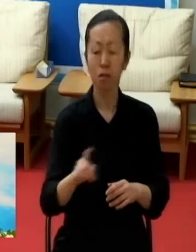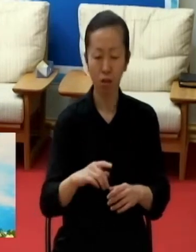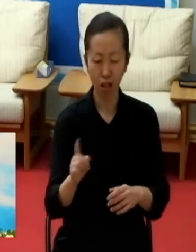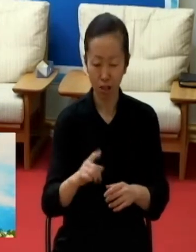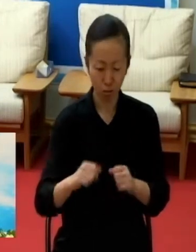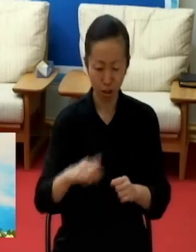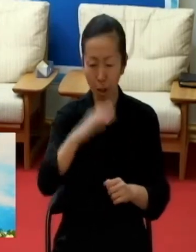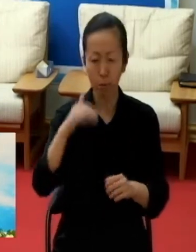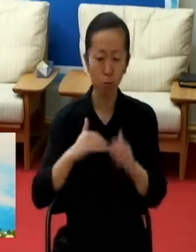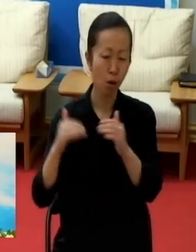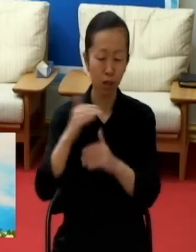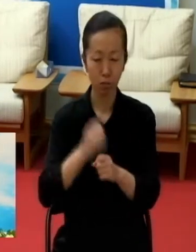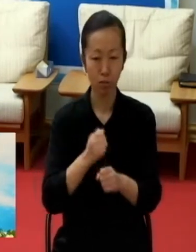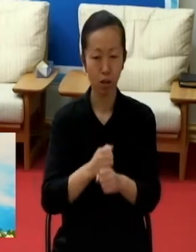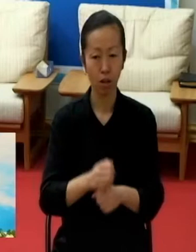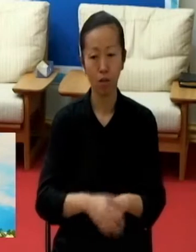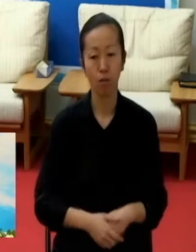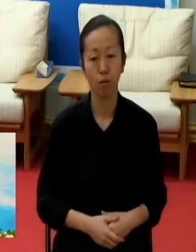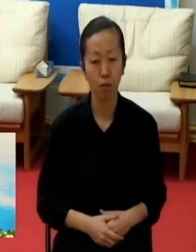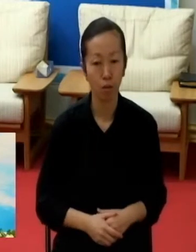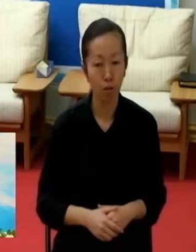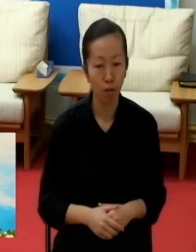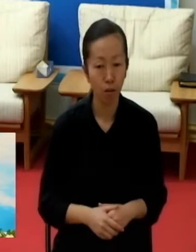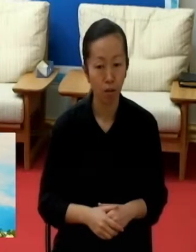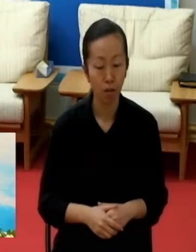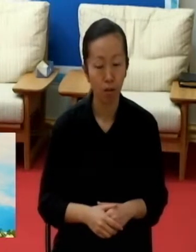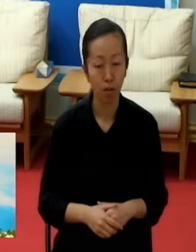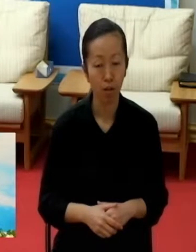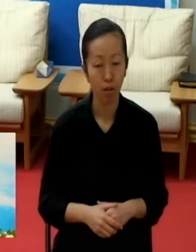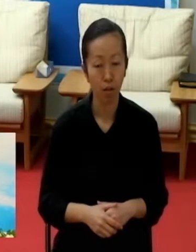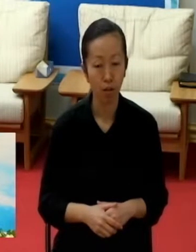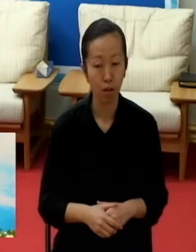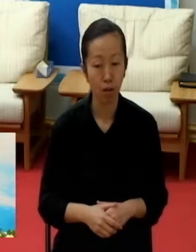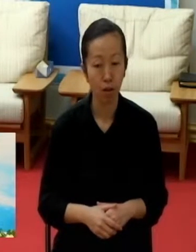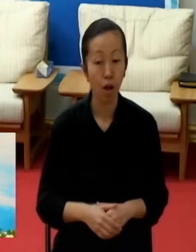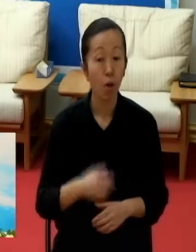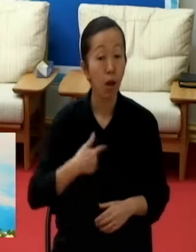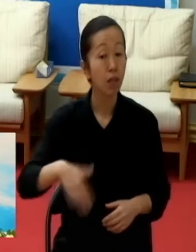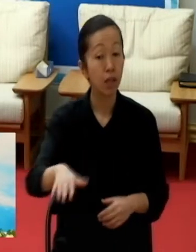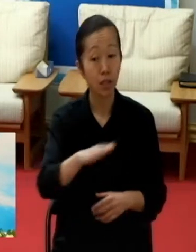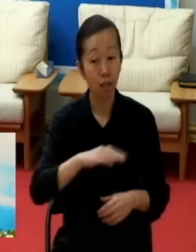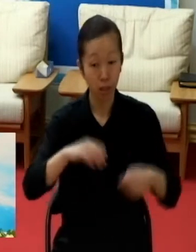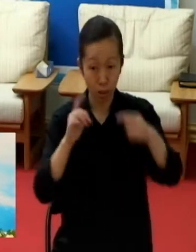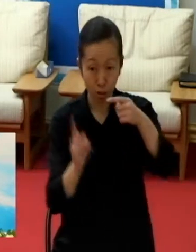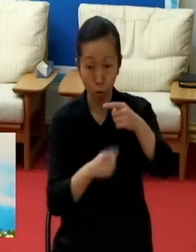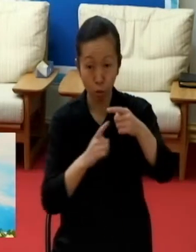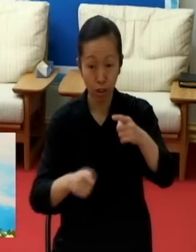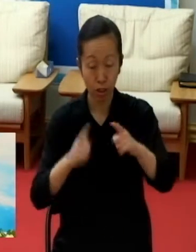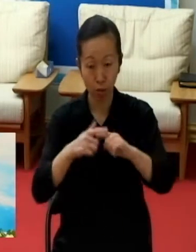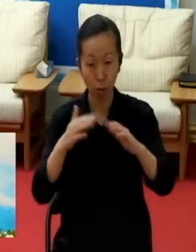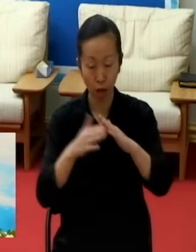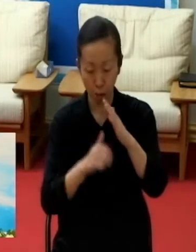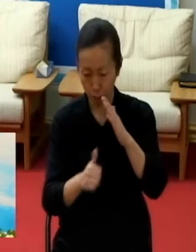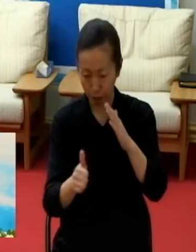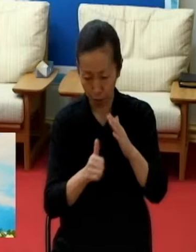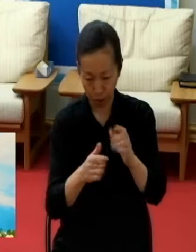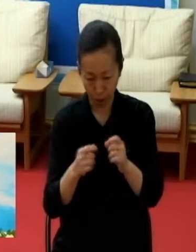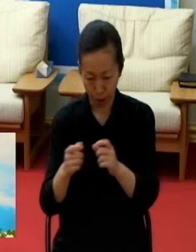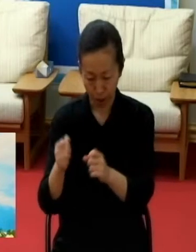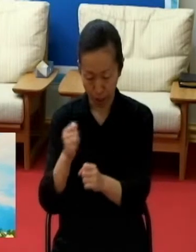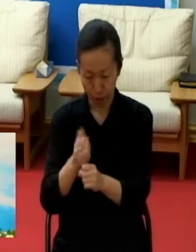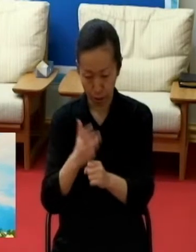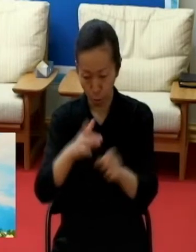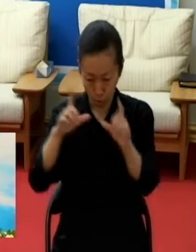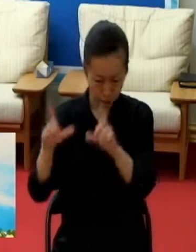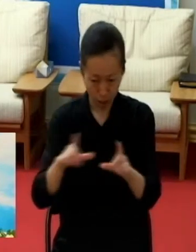교회 다니고 신앙생활하고 이렇게 하는 것을 비웃을 수 있습니다. 私一人が教会を通いながら信仰生